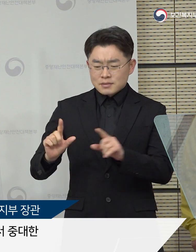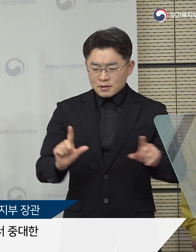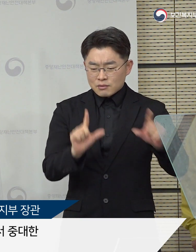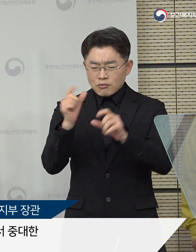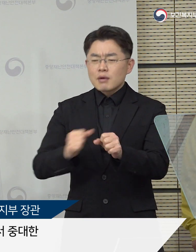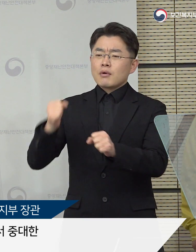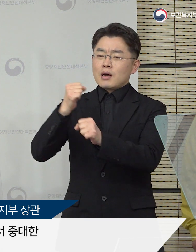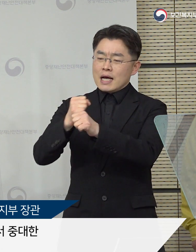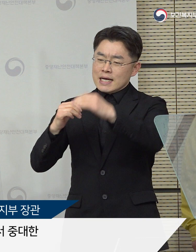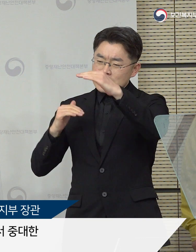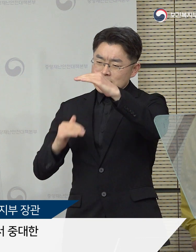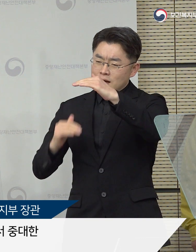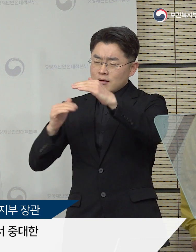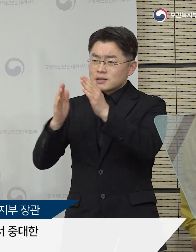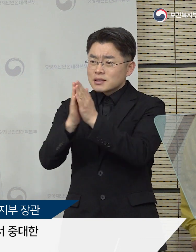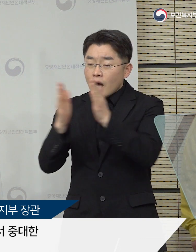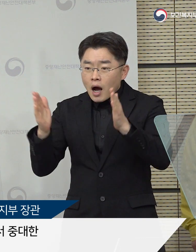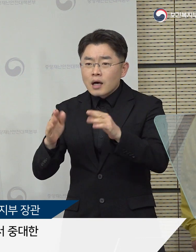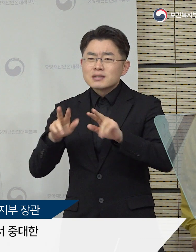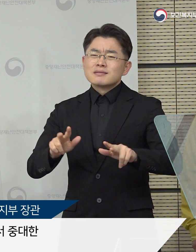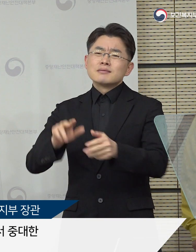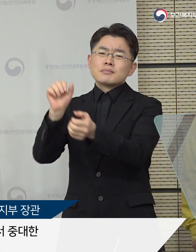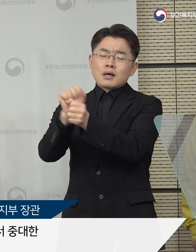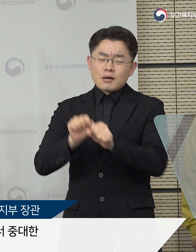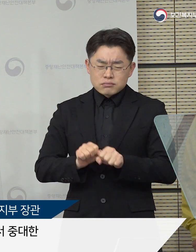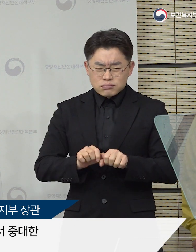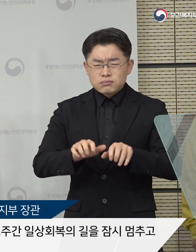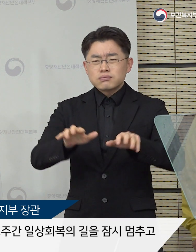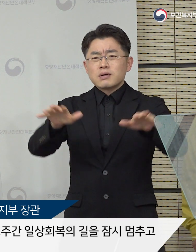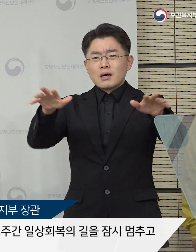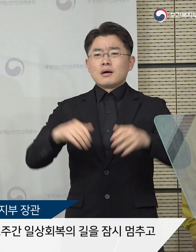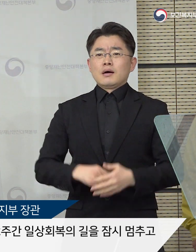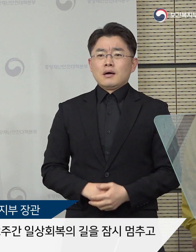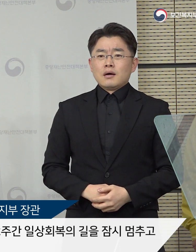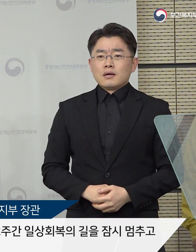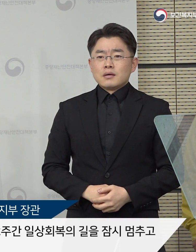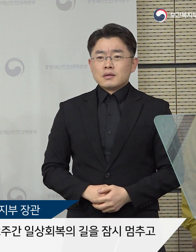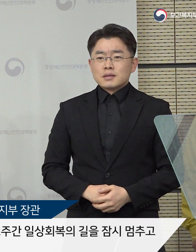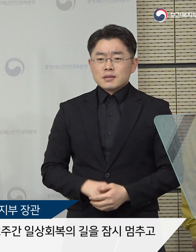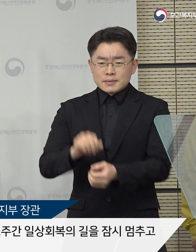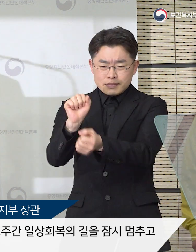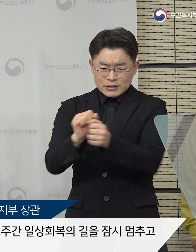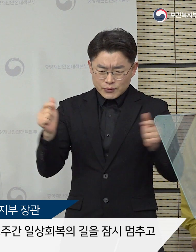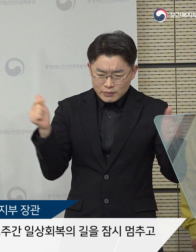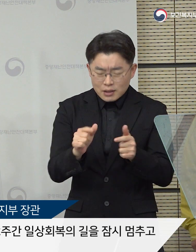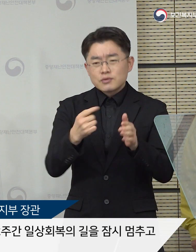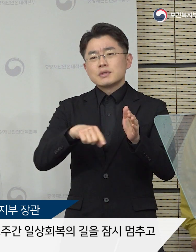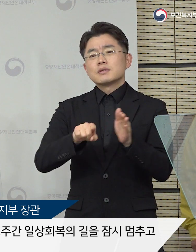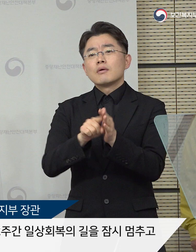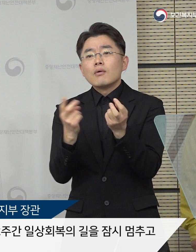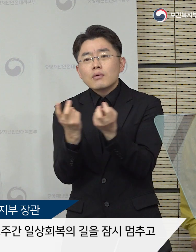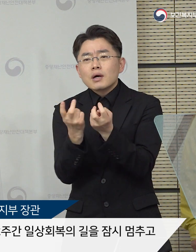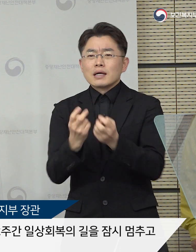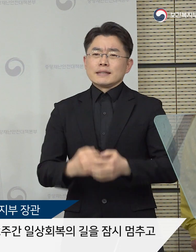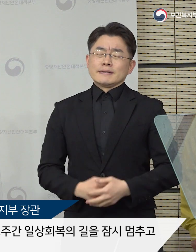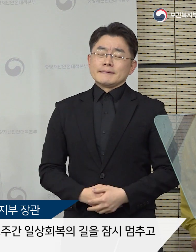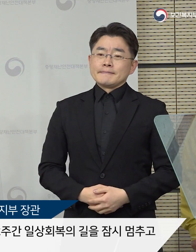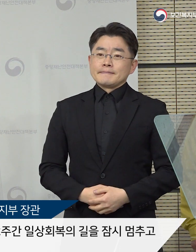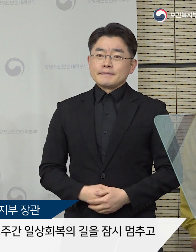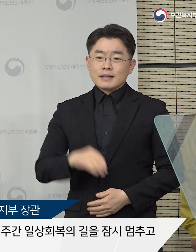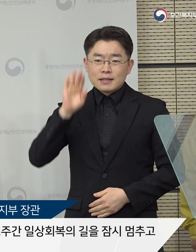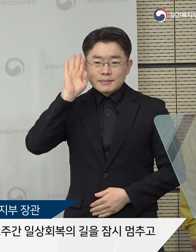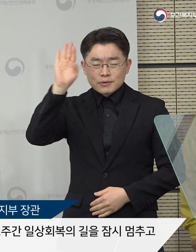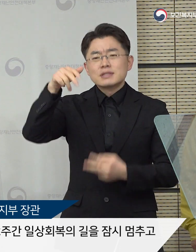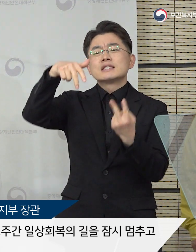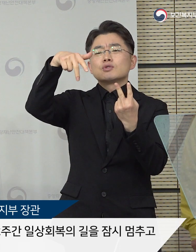일상회복 과정에서 중대한 고비를 맞이하고 있습니다. 이 고비를 슬기롭게 헤쳐나가기 위하여 향후